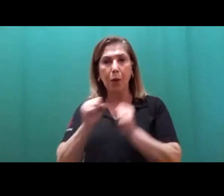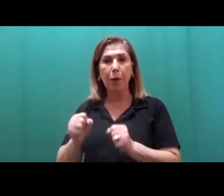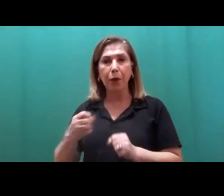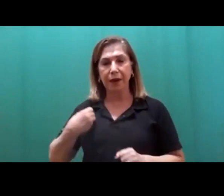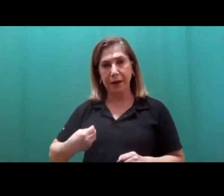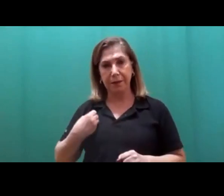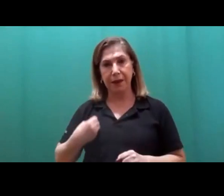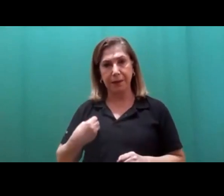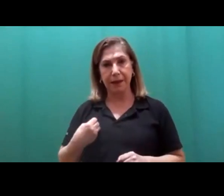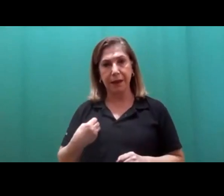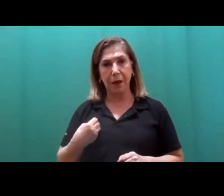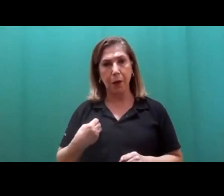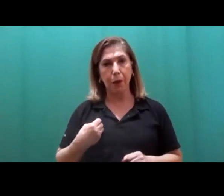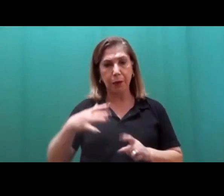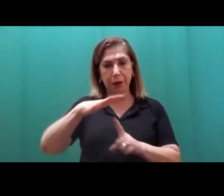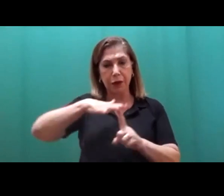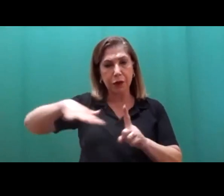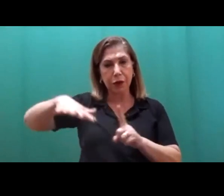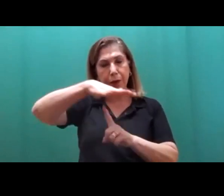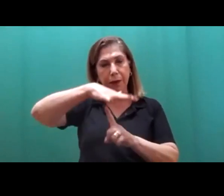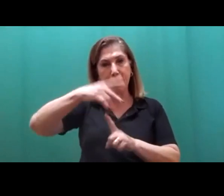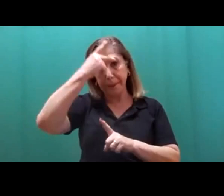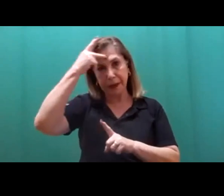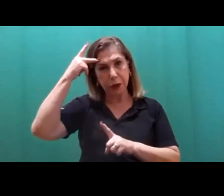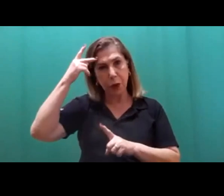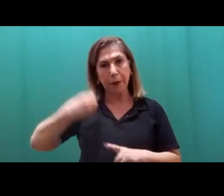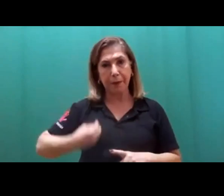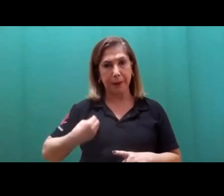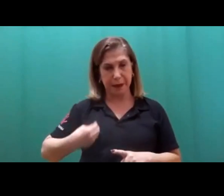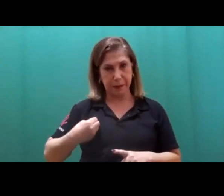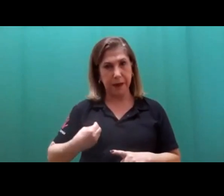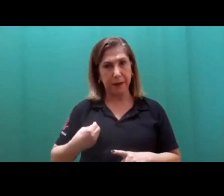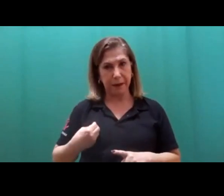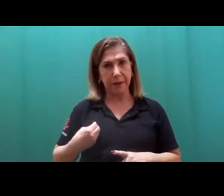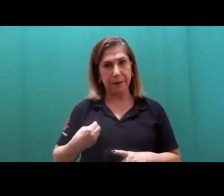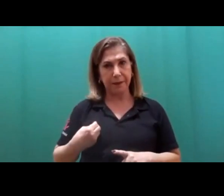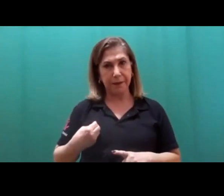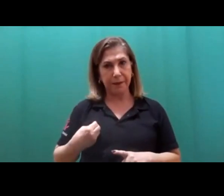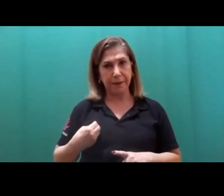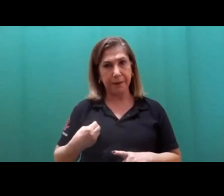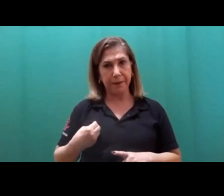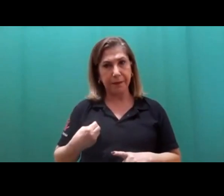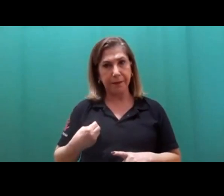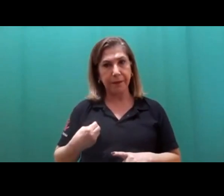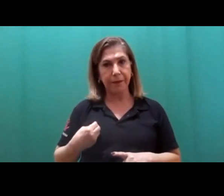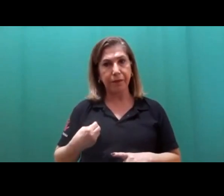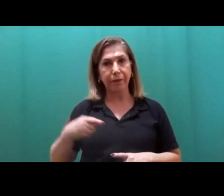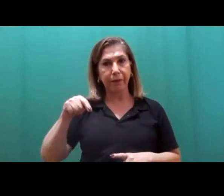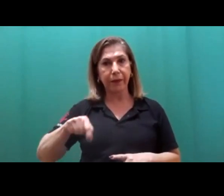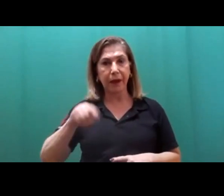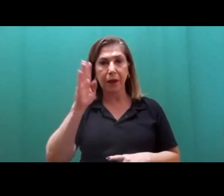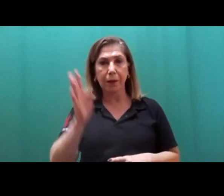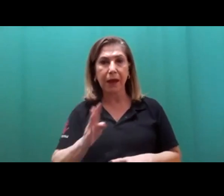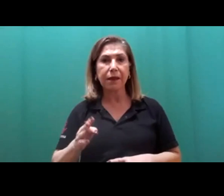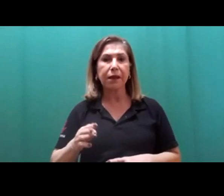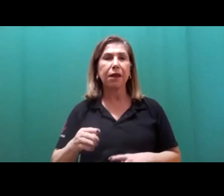né, da sociedade, e ela chamou a atenção para um aspecto que, e que no Brasil, né, México, né,